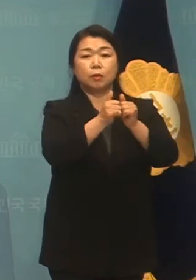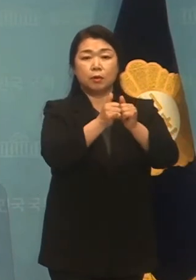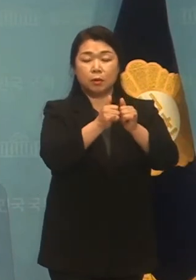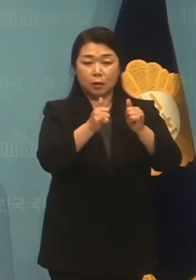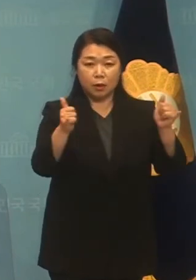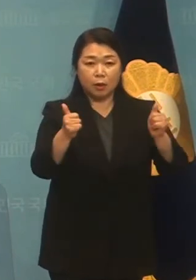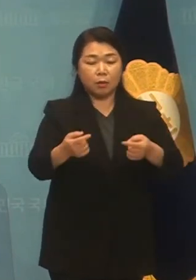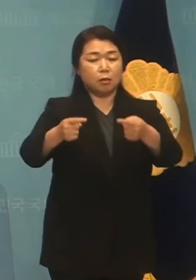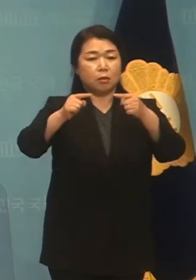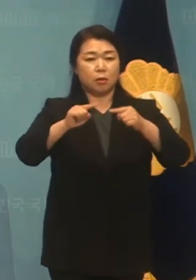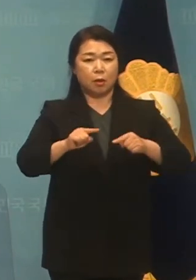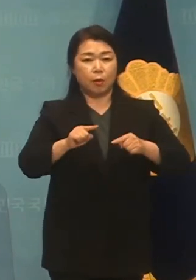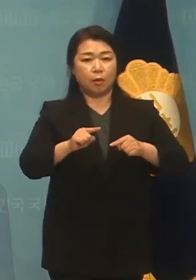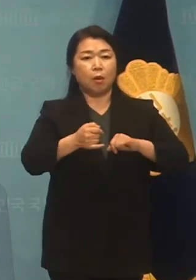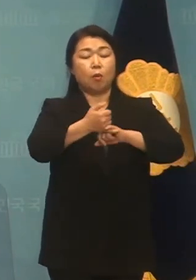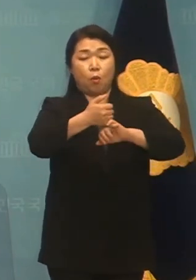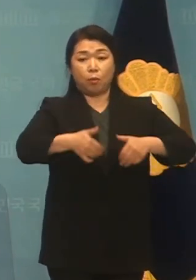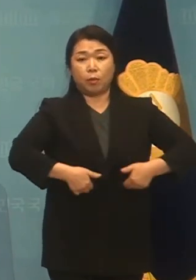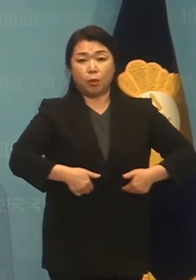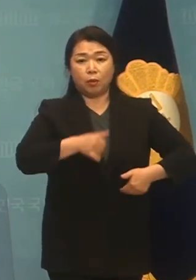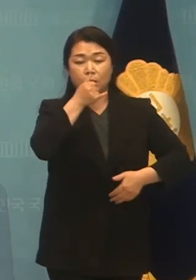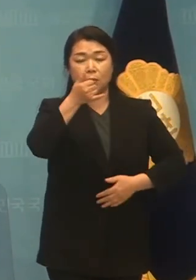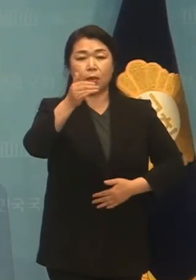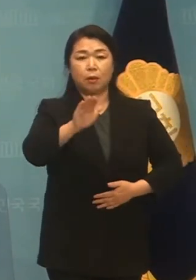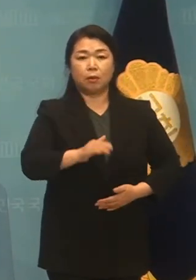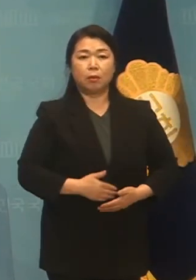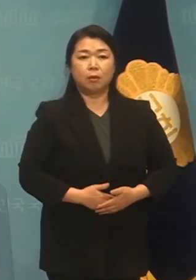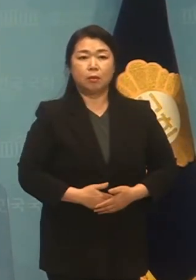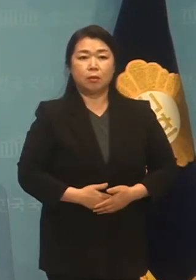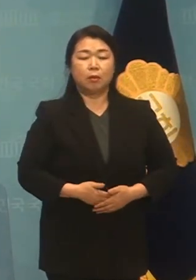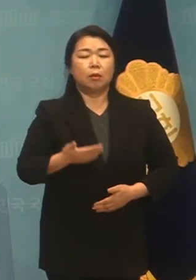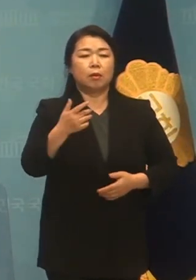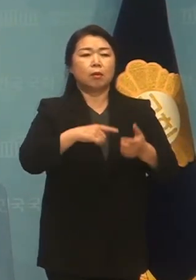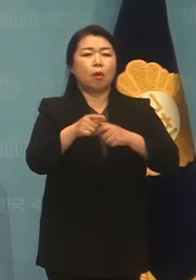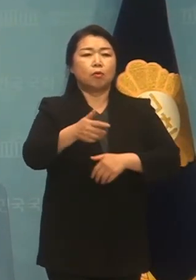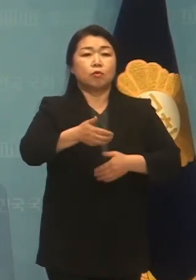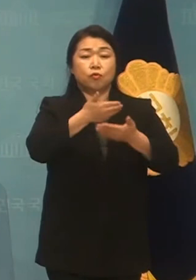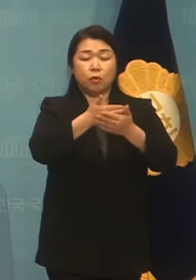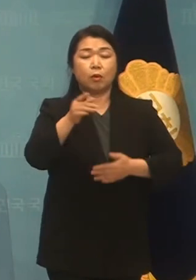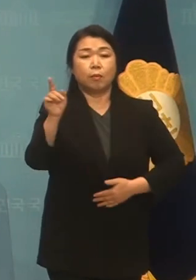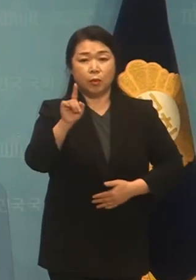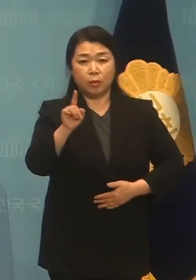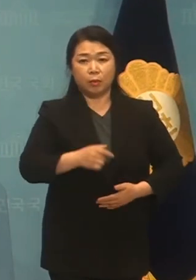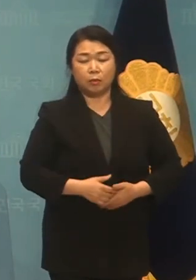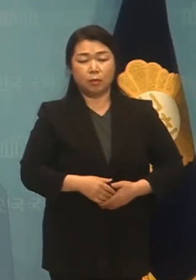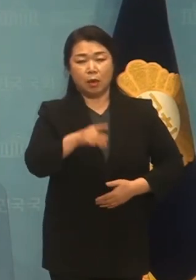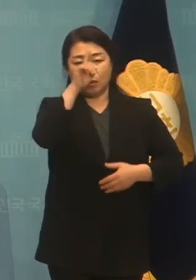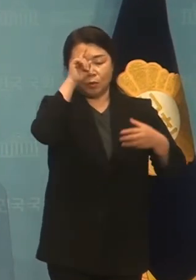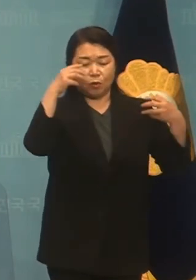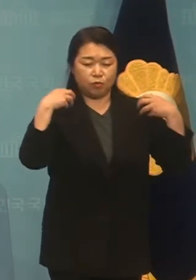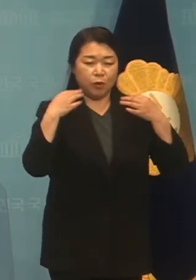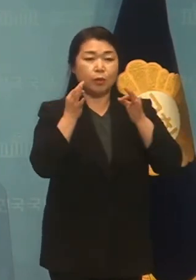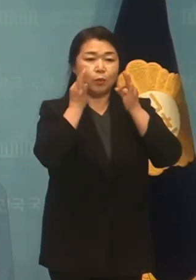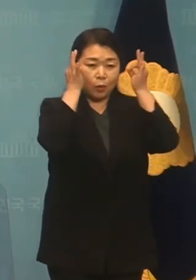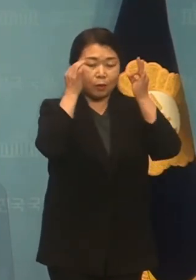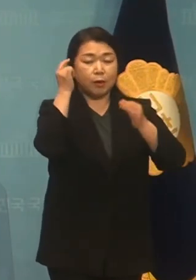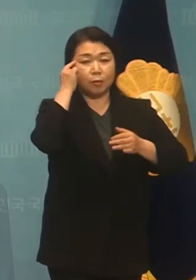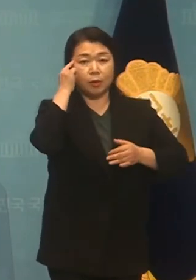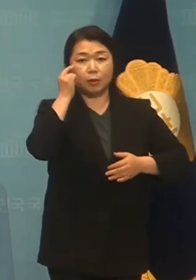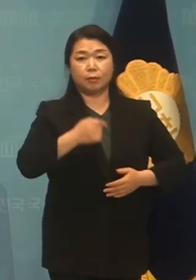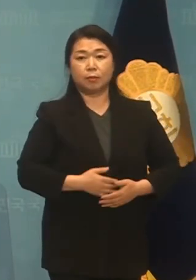국민들의 참여가 필수적이지만 그렇지만 더 중요한 것은 정부의 노력이라고 할 수